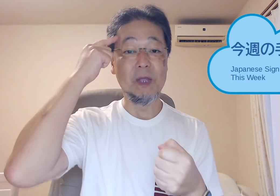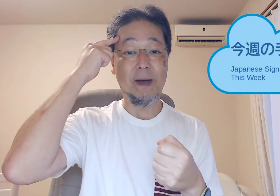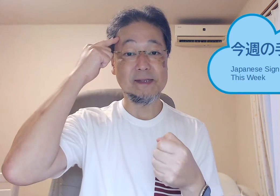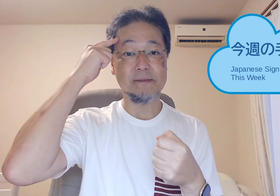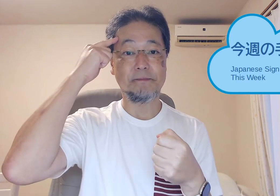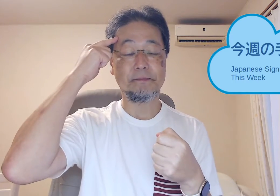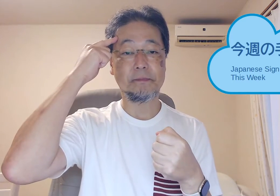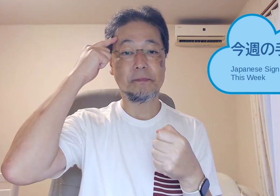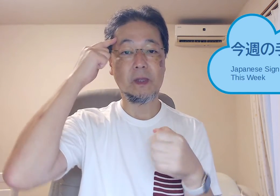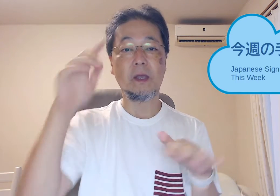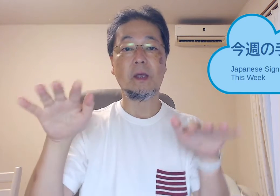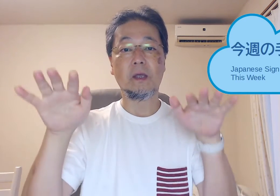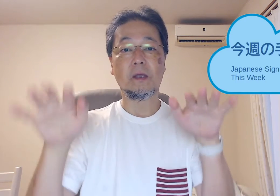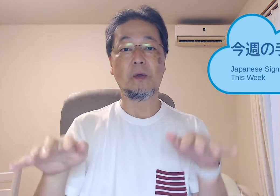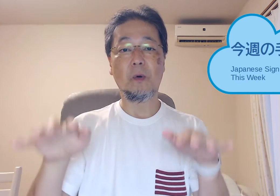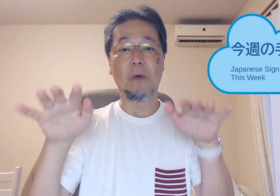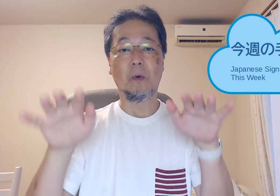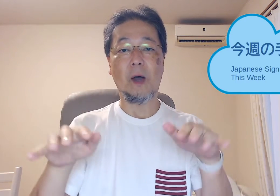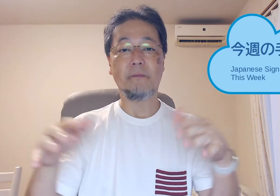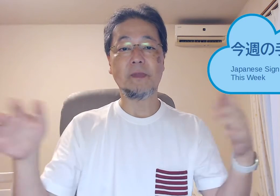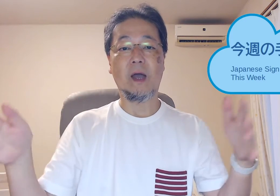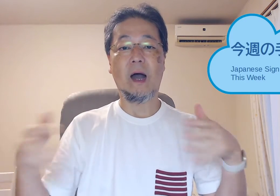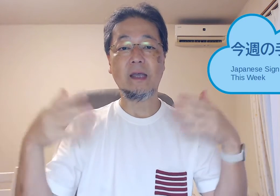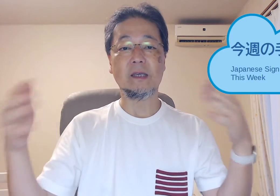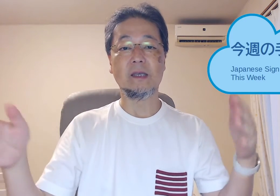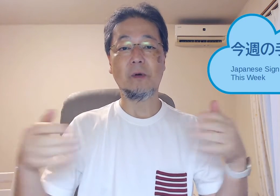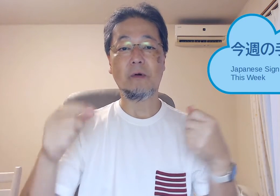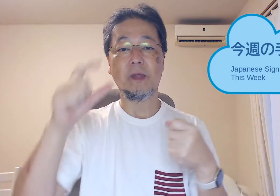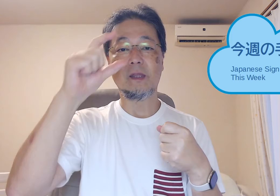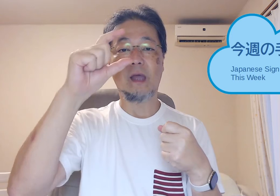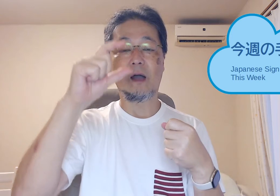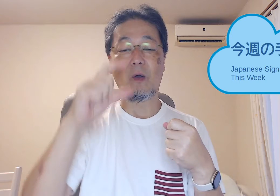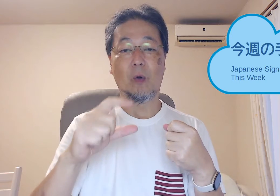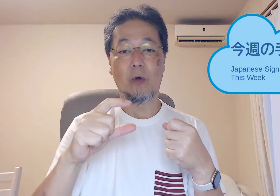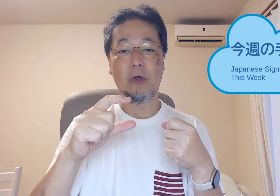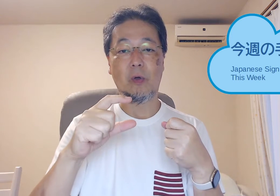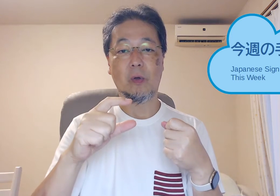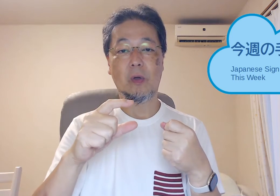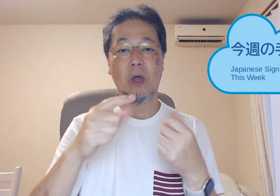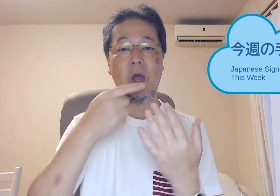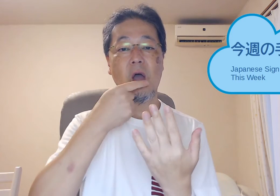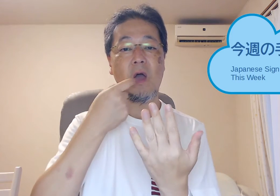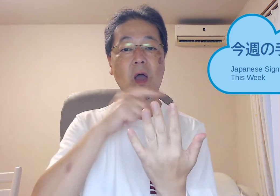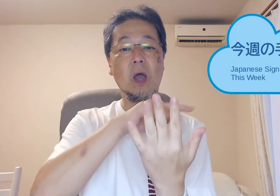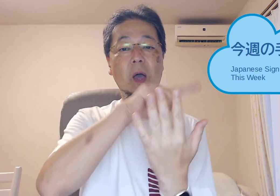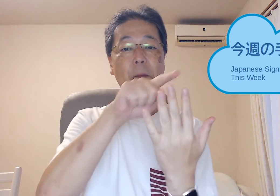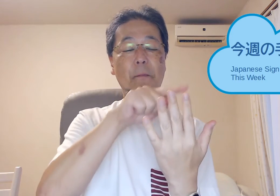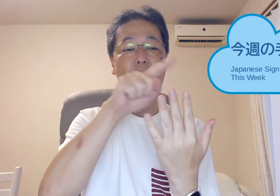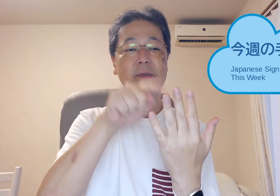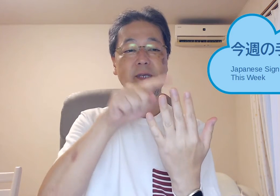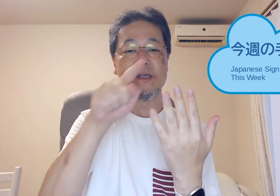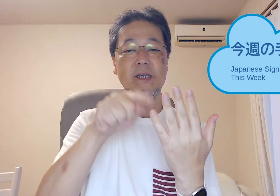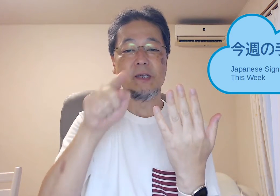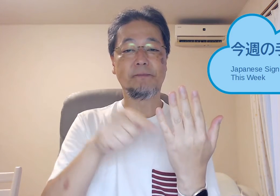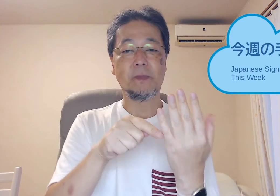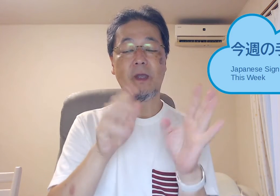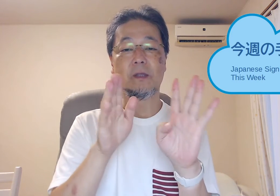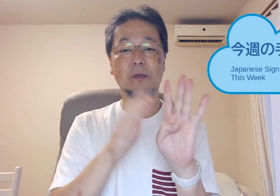います。今日は秋の単語、もみじ